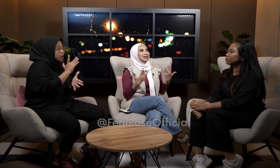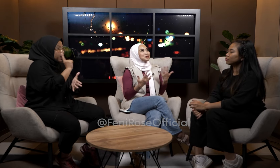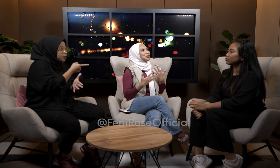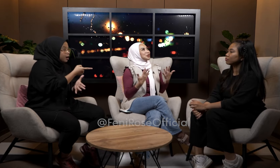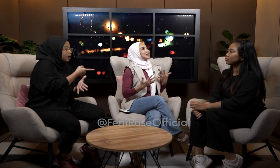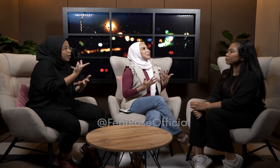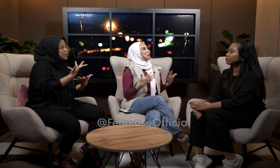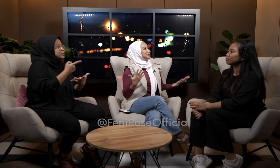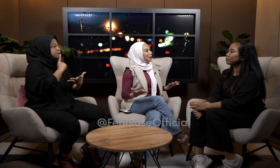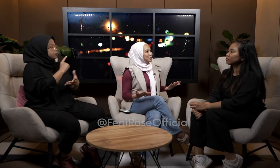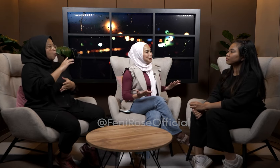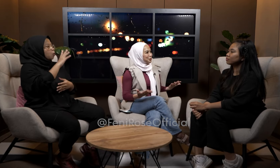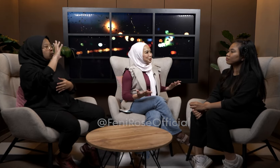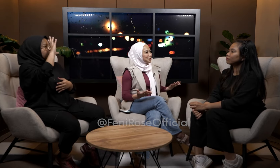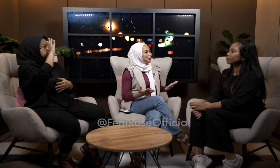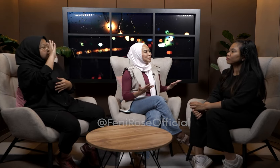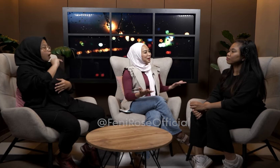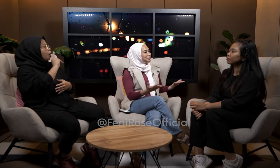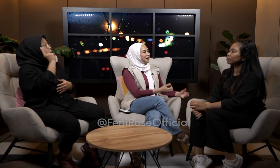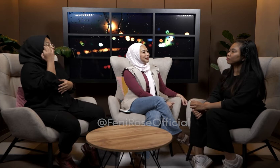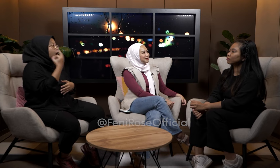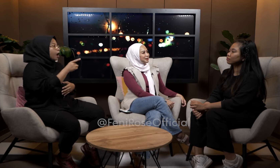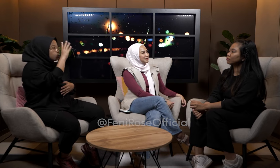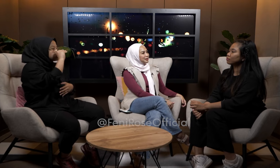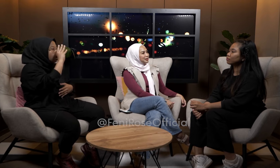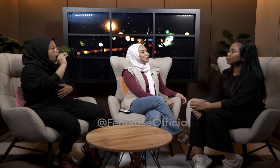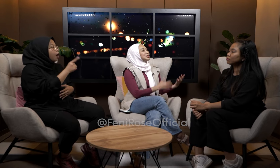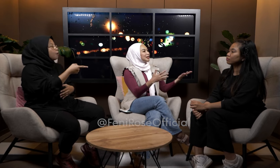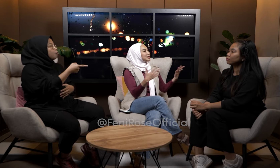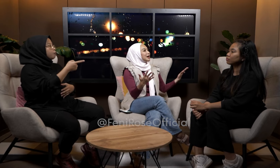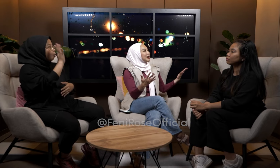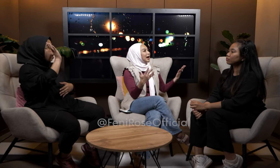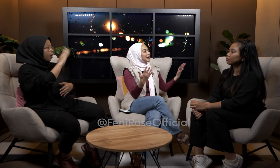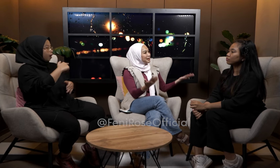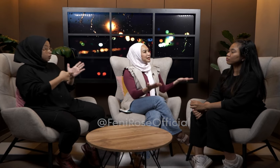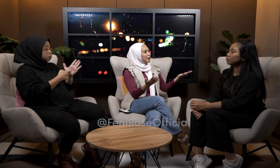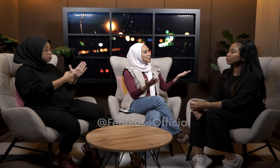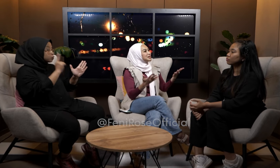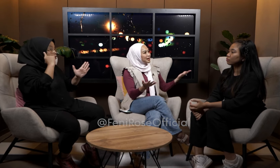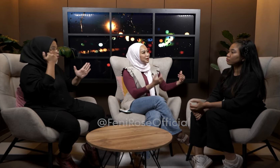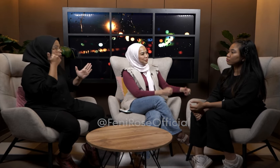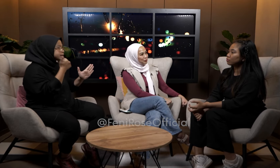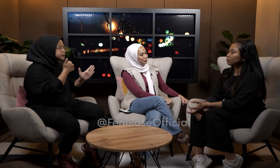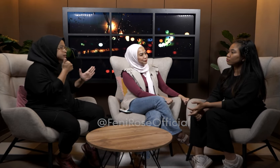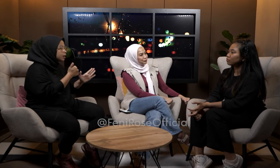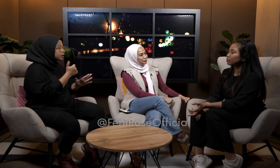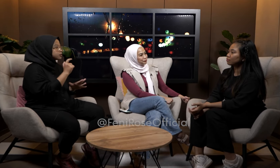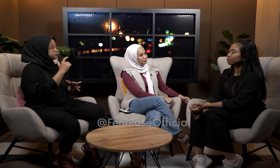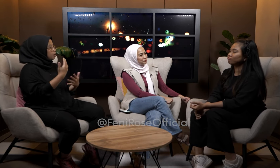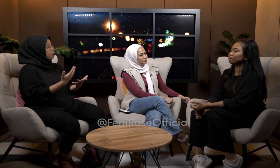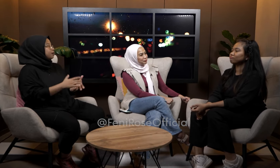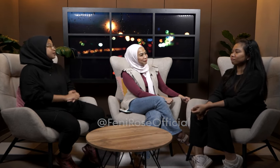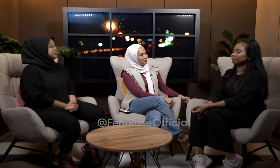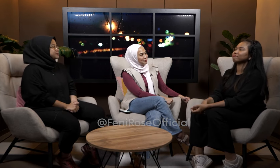ini sesuatu yang kita baru tahu gitu sesuatu yang baru dan oh ternyata ada ya Bisa ya begitu